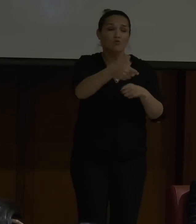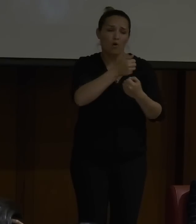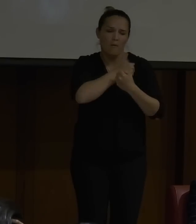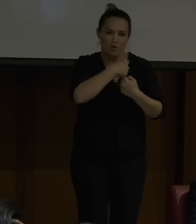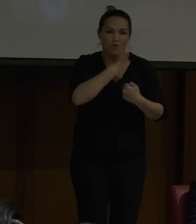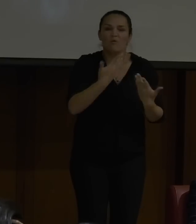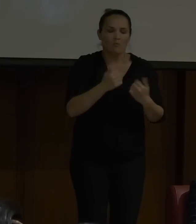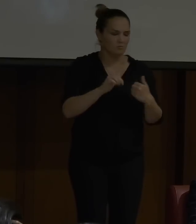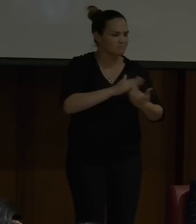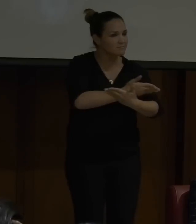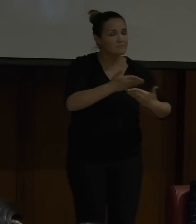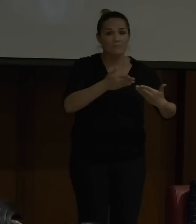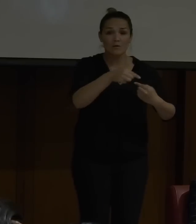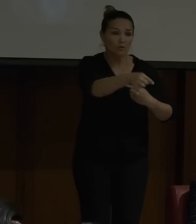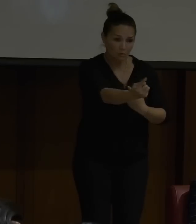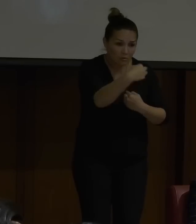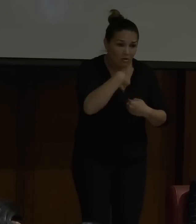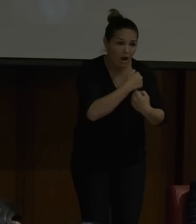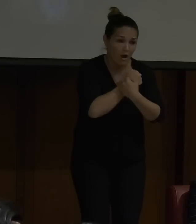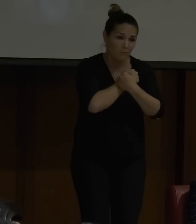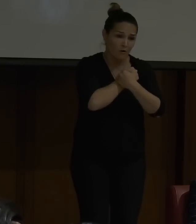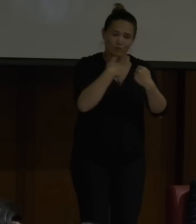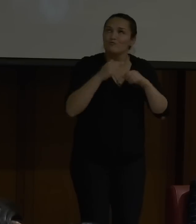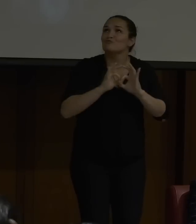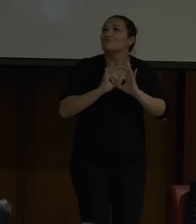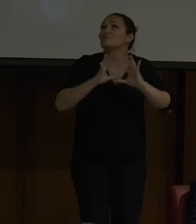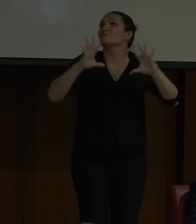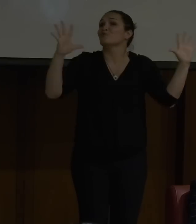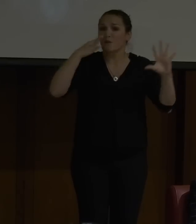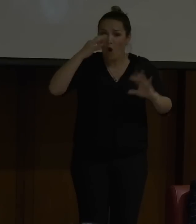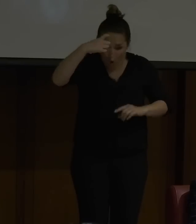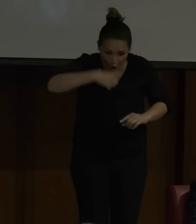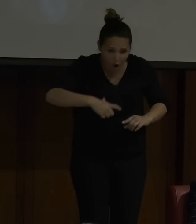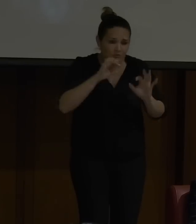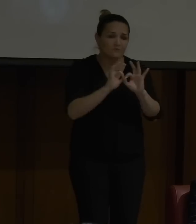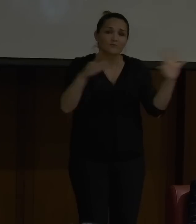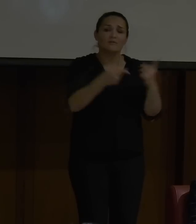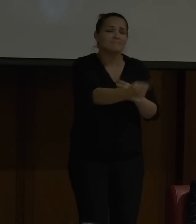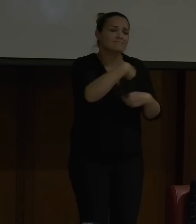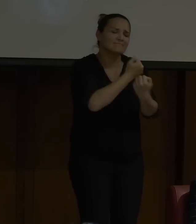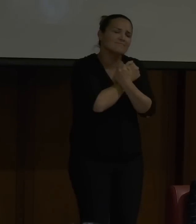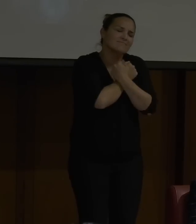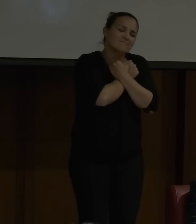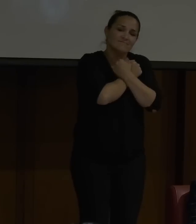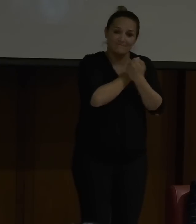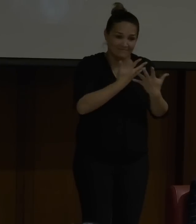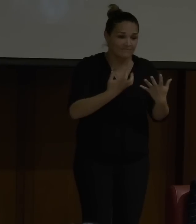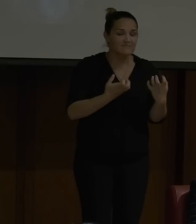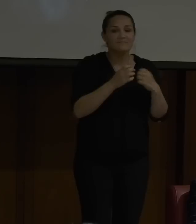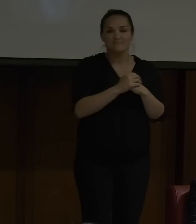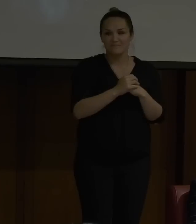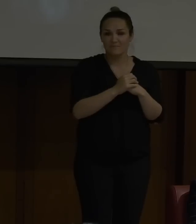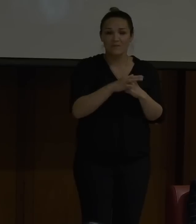de suerte si me amaras, vida mía. Yo sería el hombre de suerte si me amaras, vida mía.